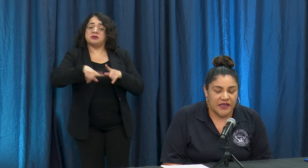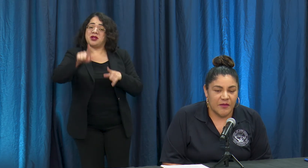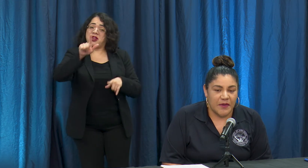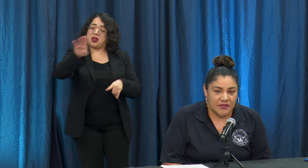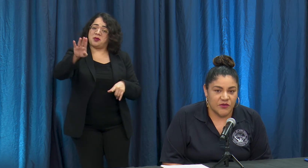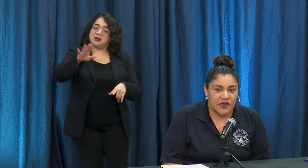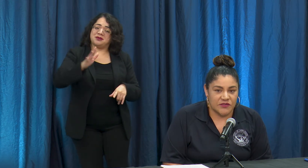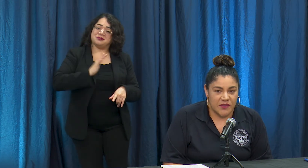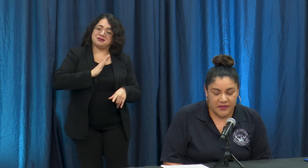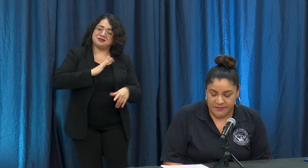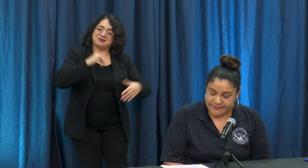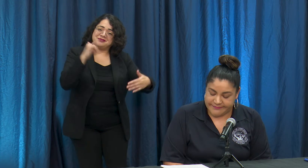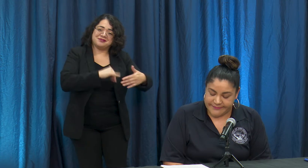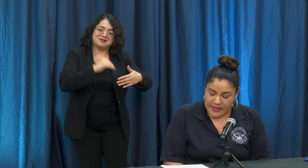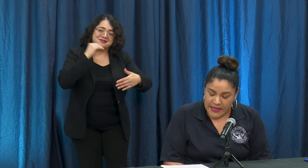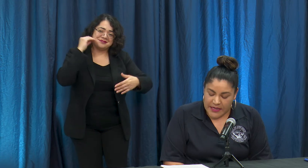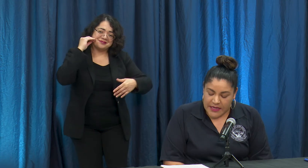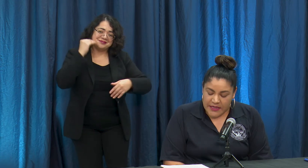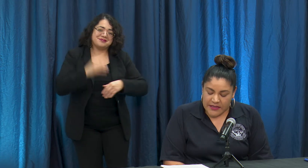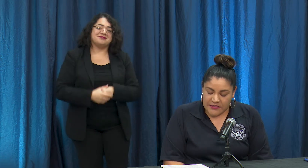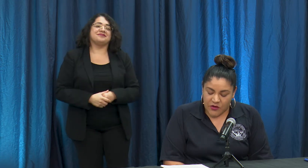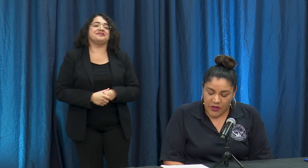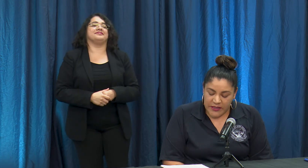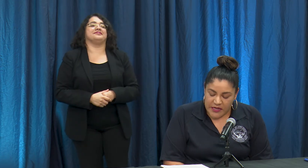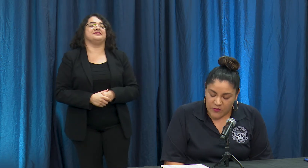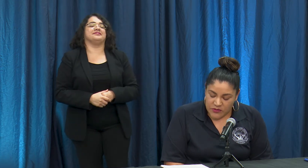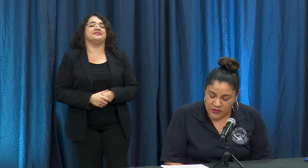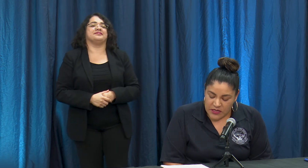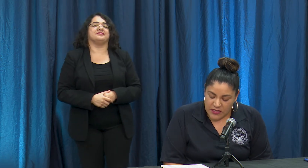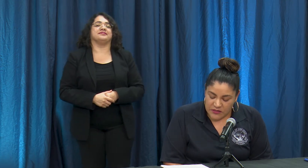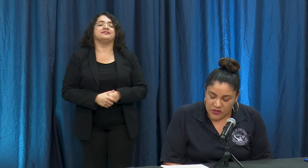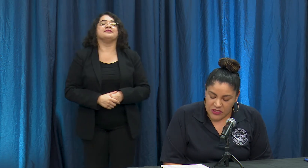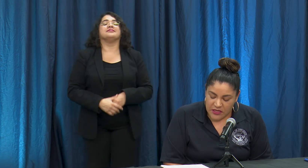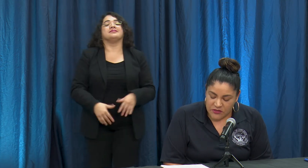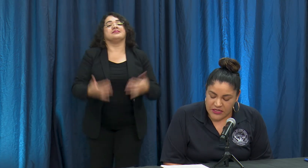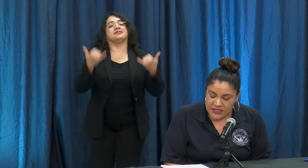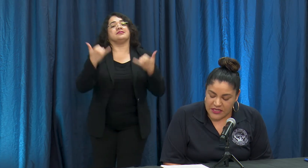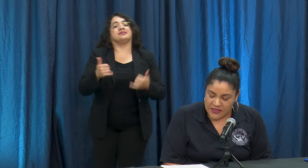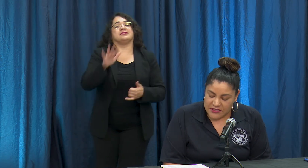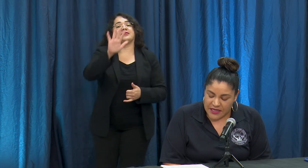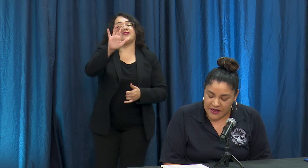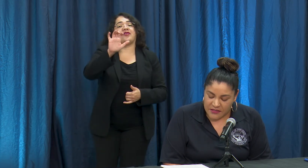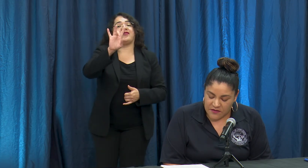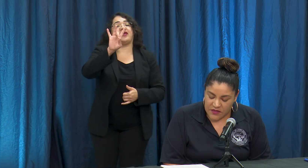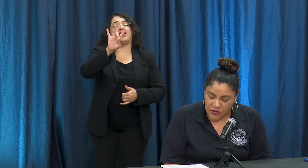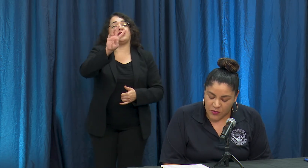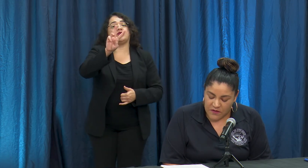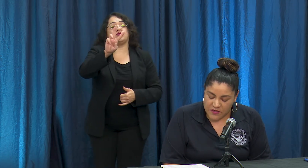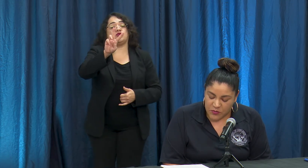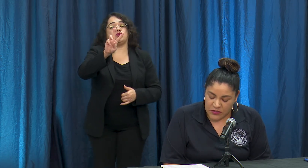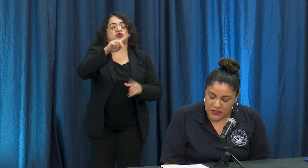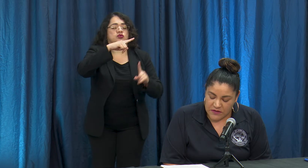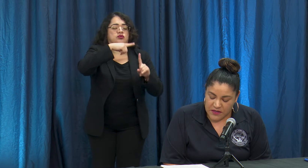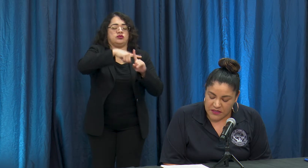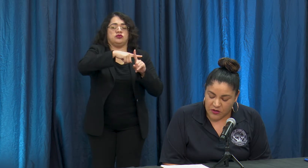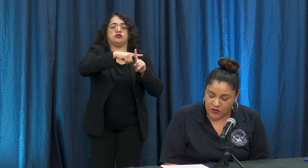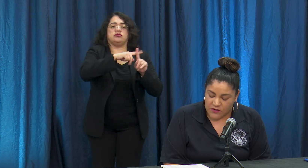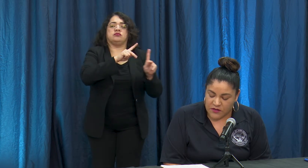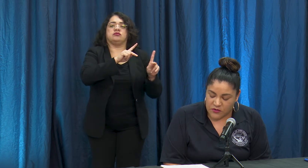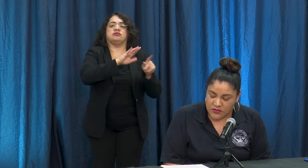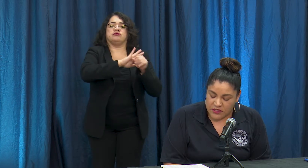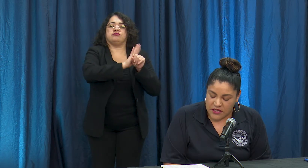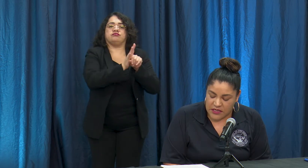que están a plazo en la ciudad. Desde hoy tenemos 582 residentes que han recibido pruebas positivas